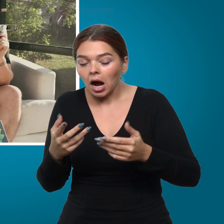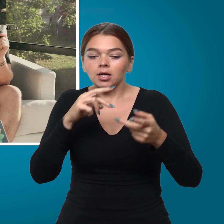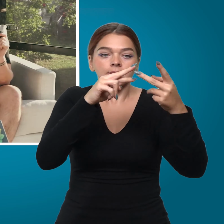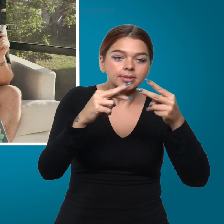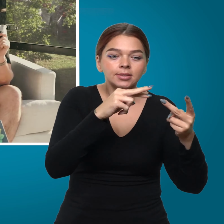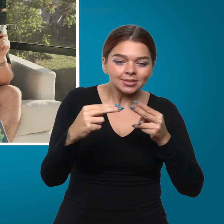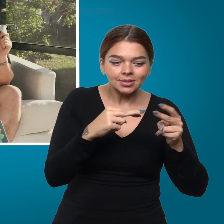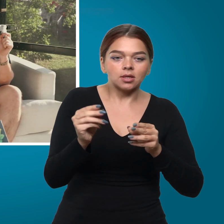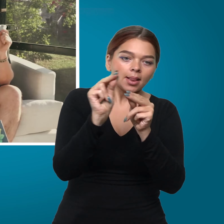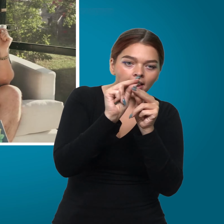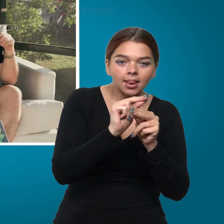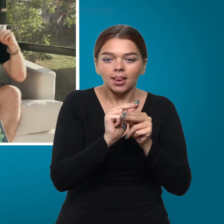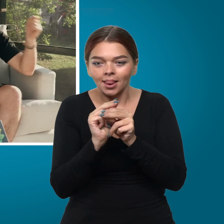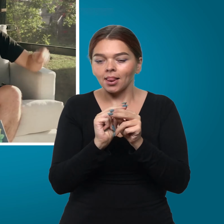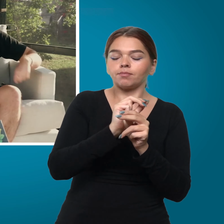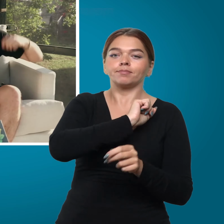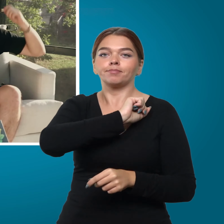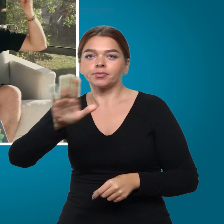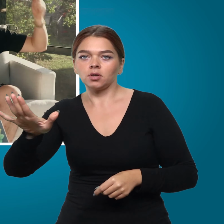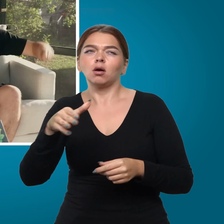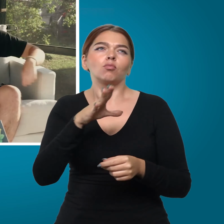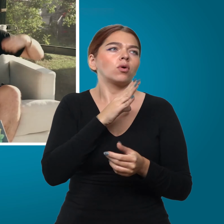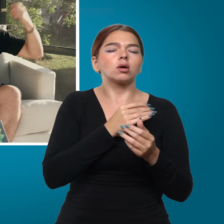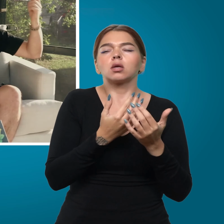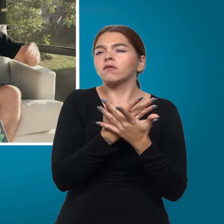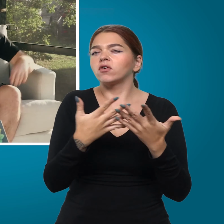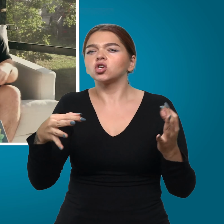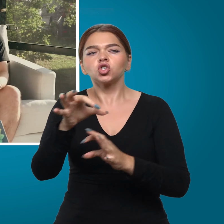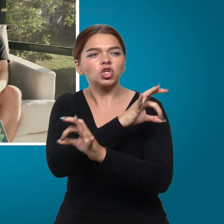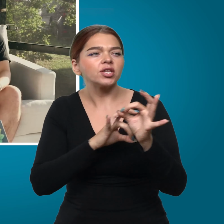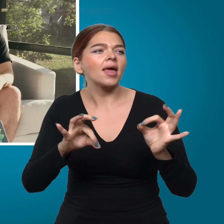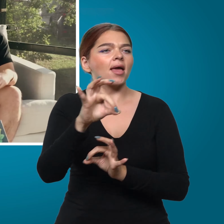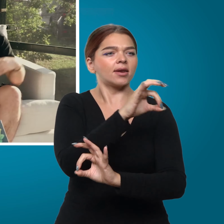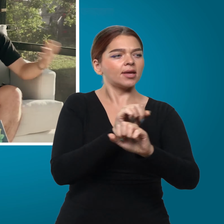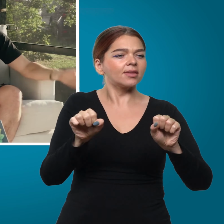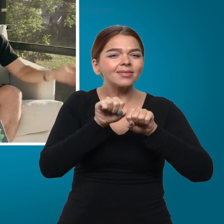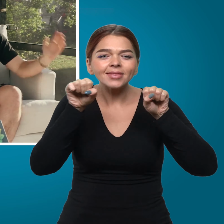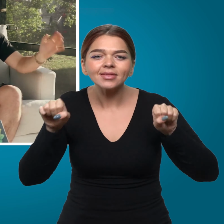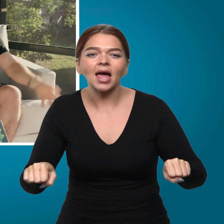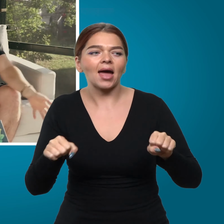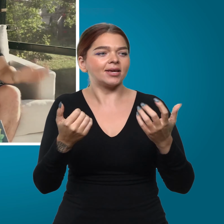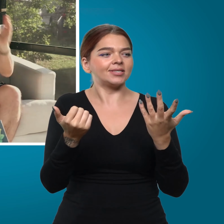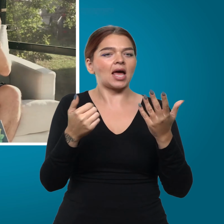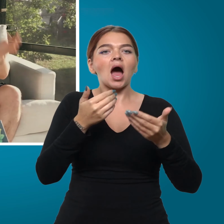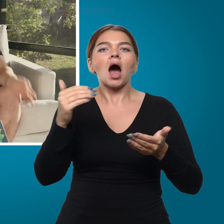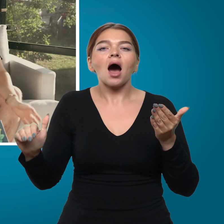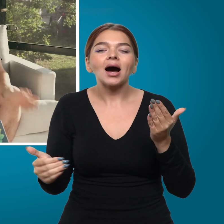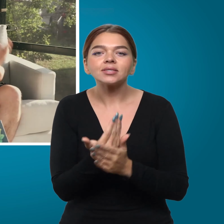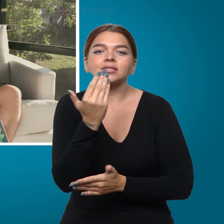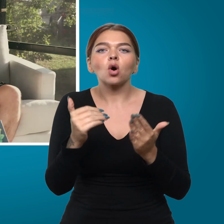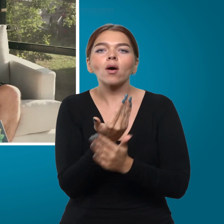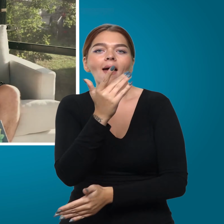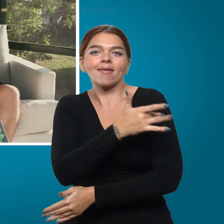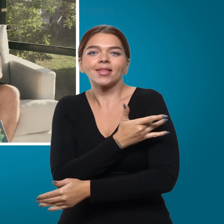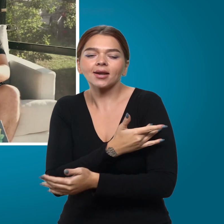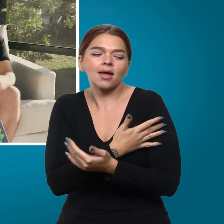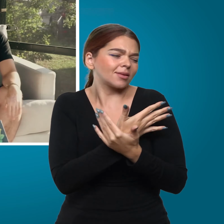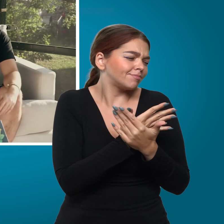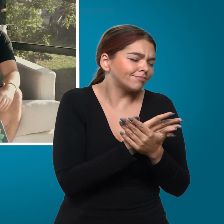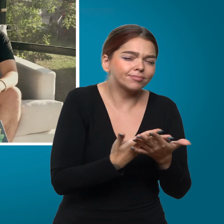užsidarymo. Aš jį pradėjau dėlioti, aš jį keičiau, ten buvo ir politologija, teisė, inžinerija,